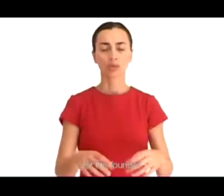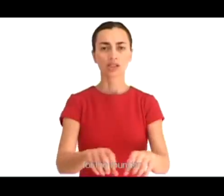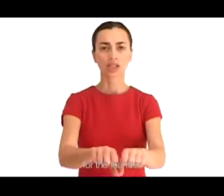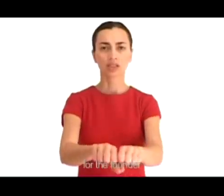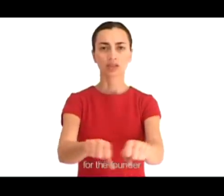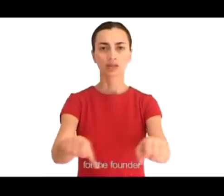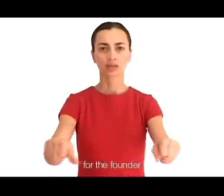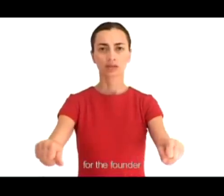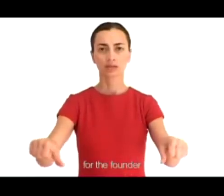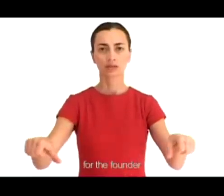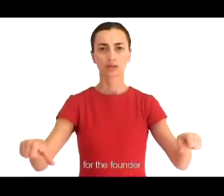של מייסדת